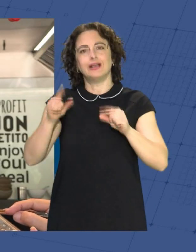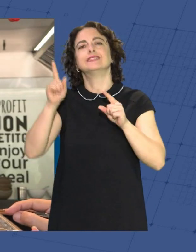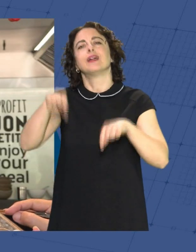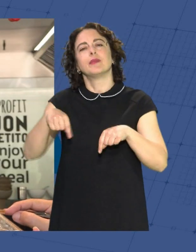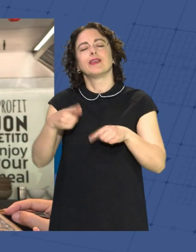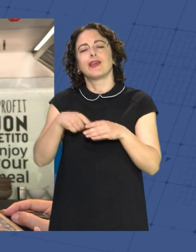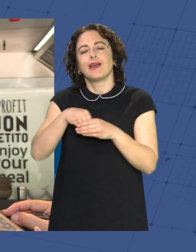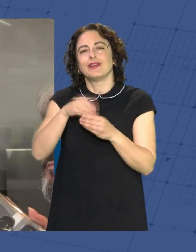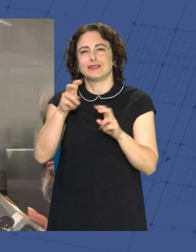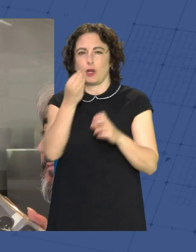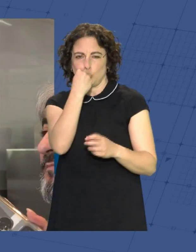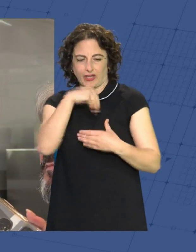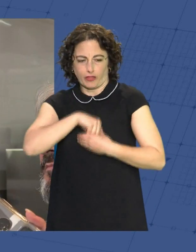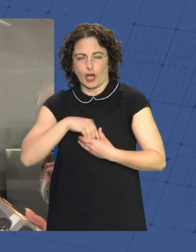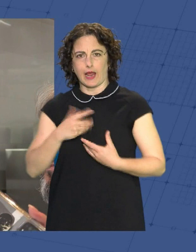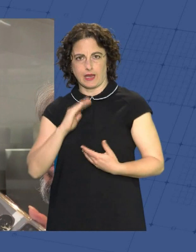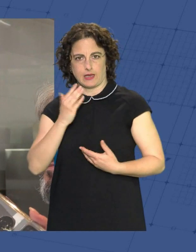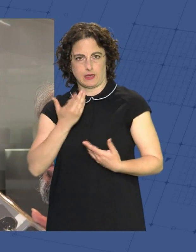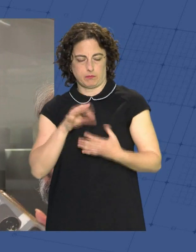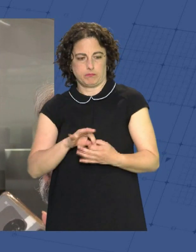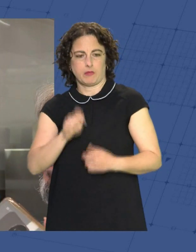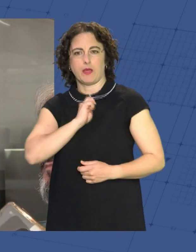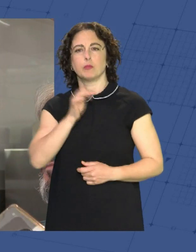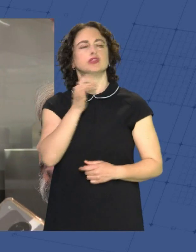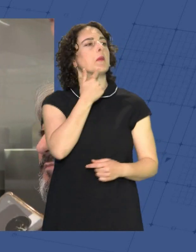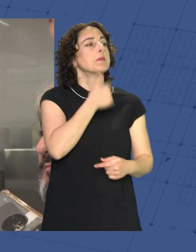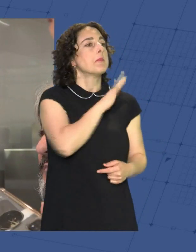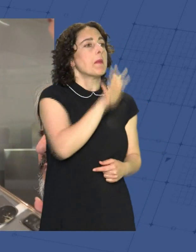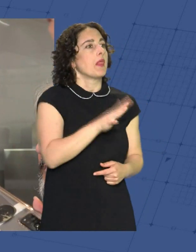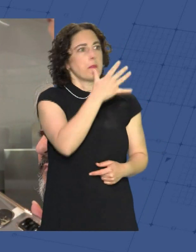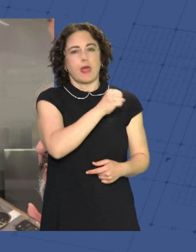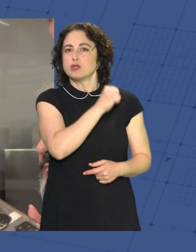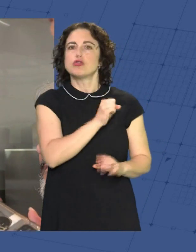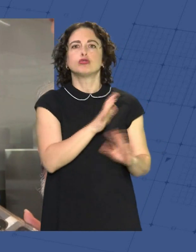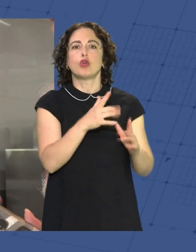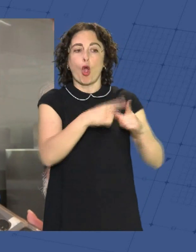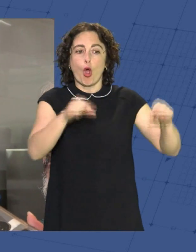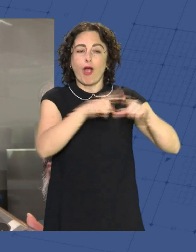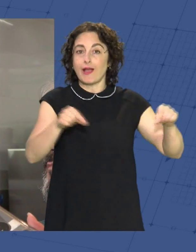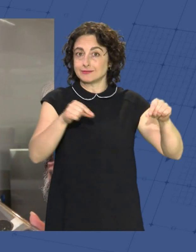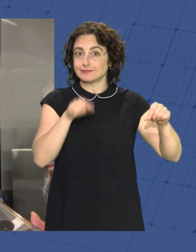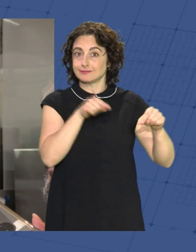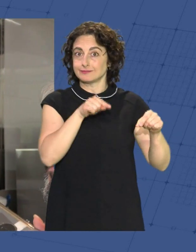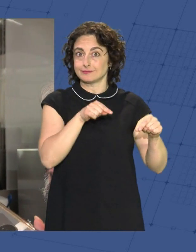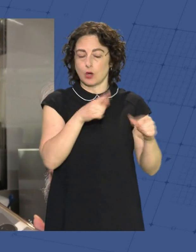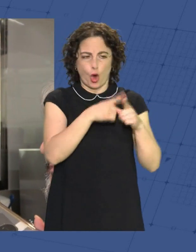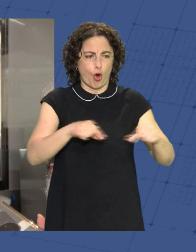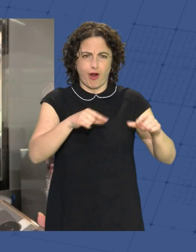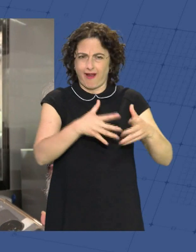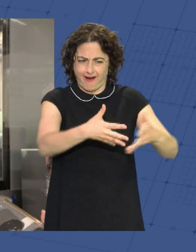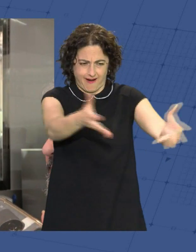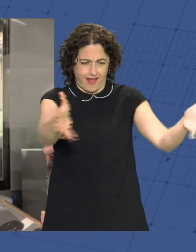también desde el punto de vista nutricional. A mí me ha parecido maravilloso que la hoja de esto, porque tiene una hoja